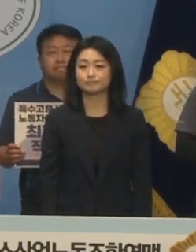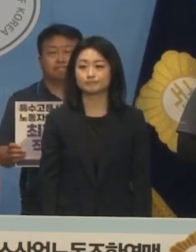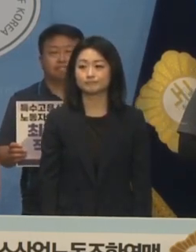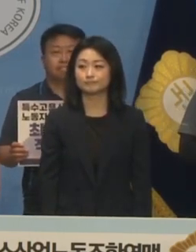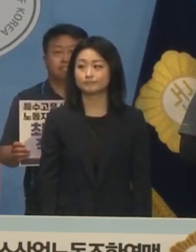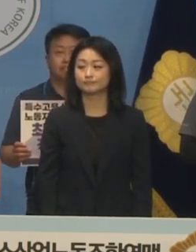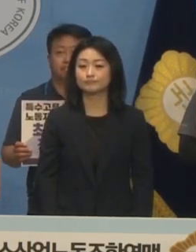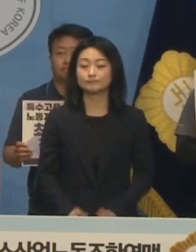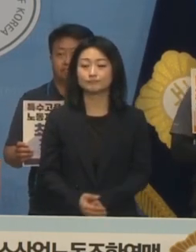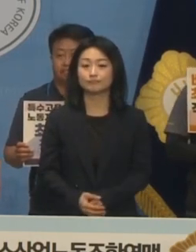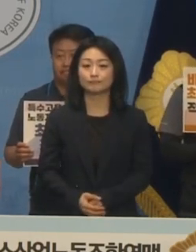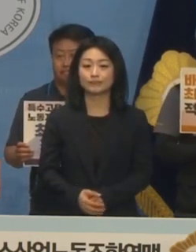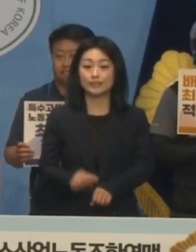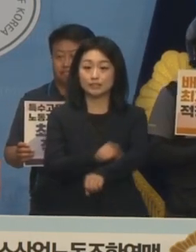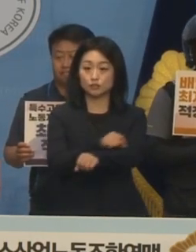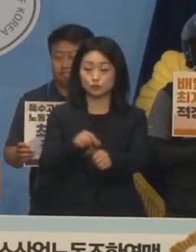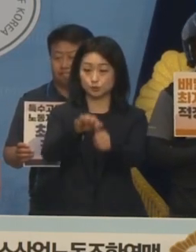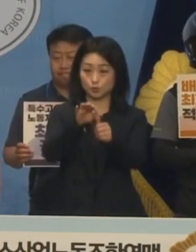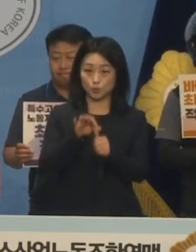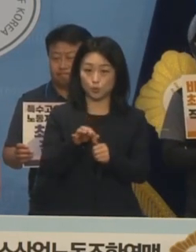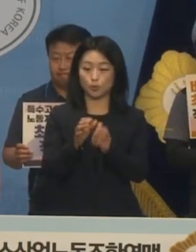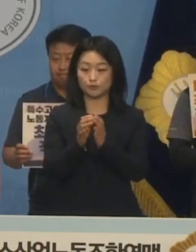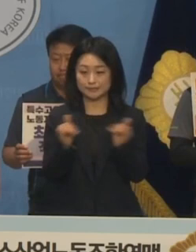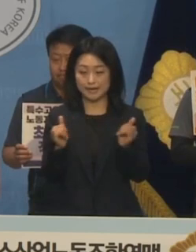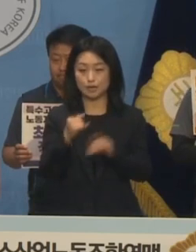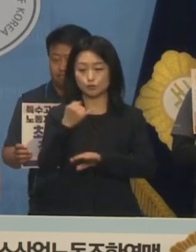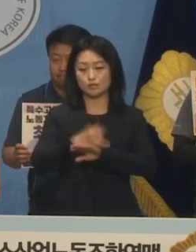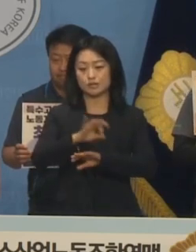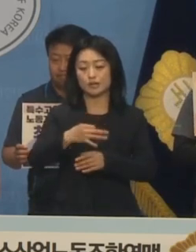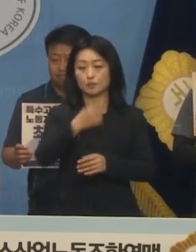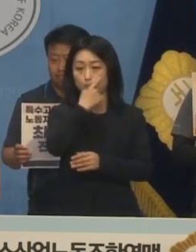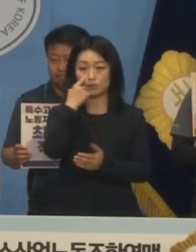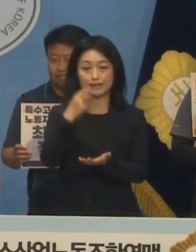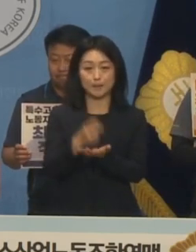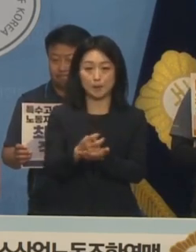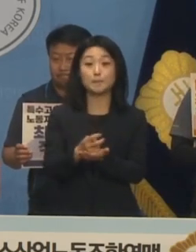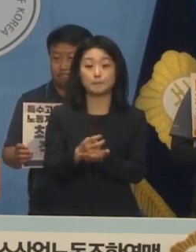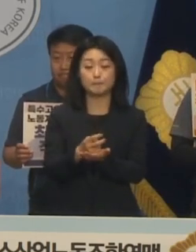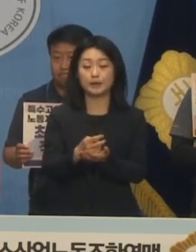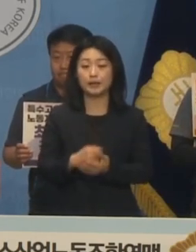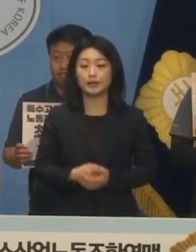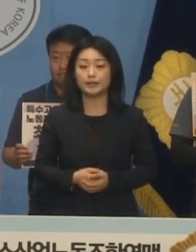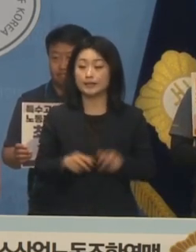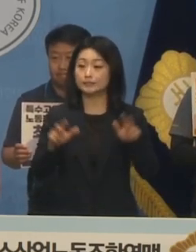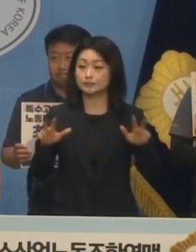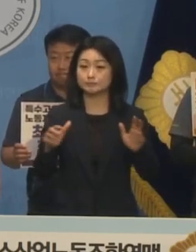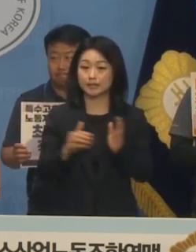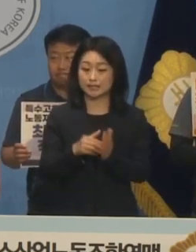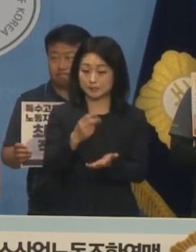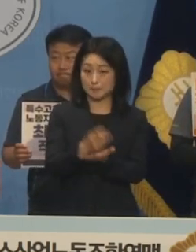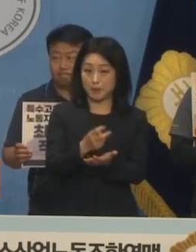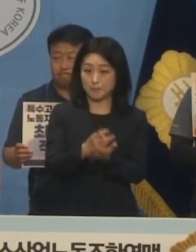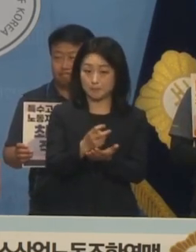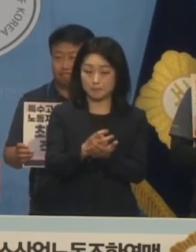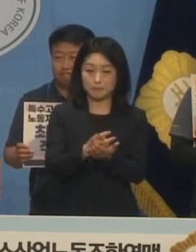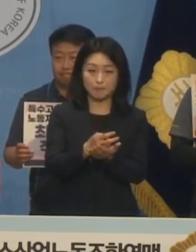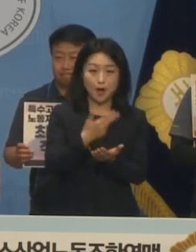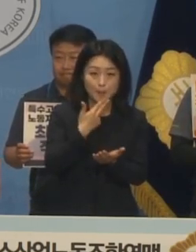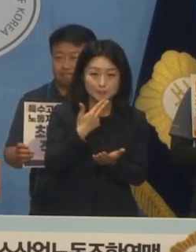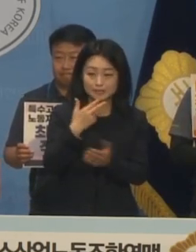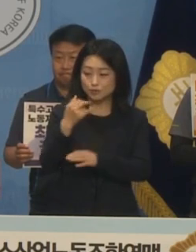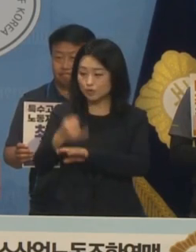일이 무엇일까요? 바로 국민이 행복하게 살 수 있게 법과 제도를 마련하는 일 아닐까요? 저 같은 특수고용